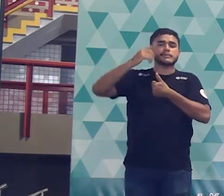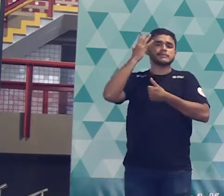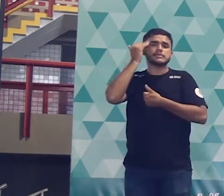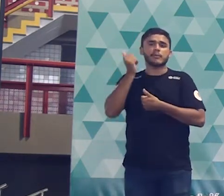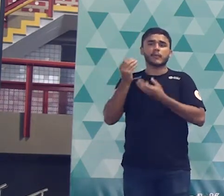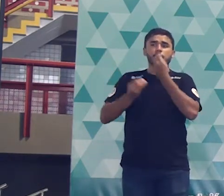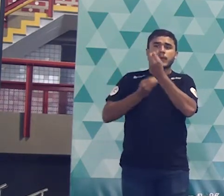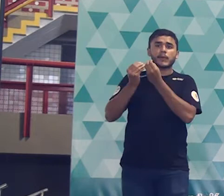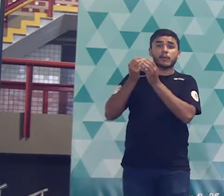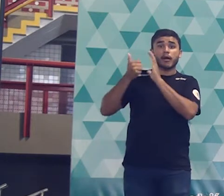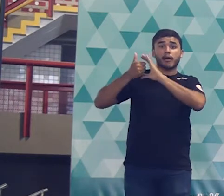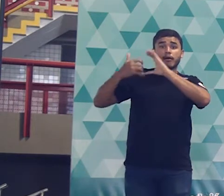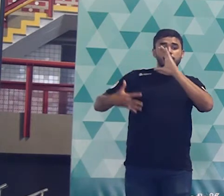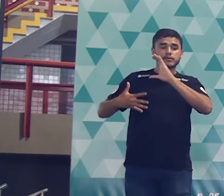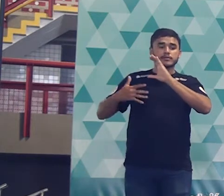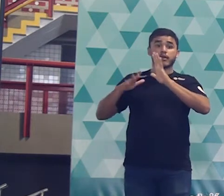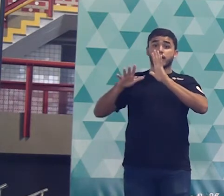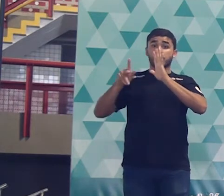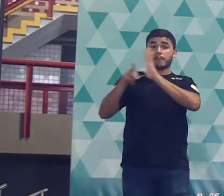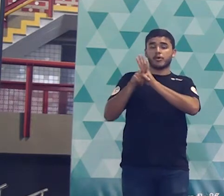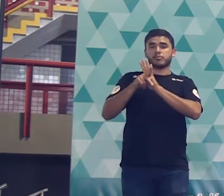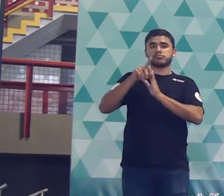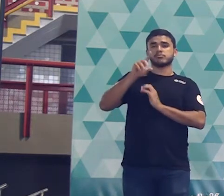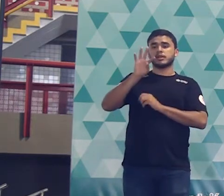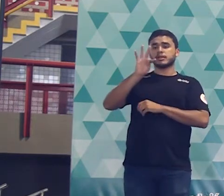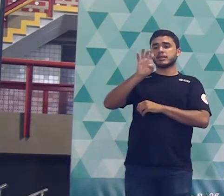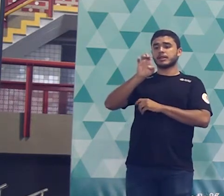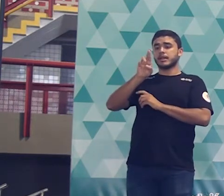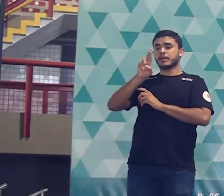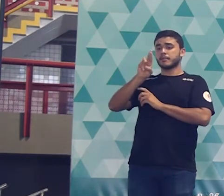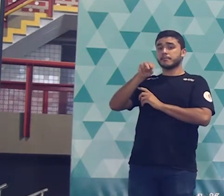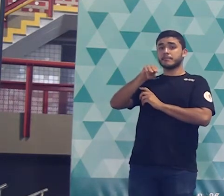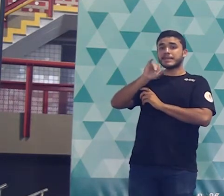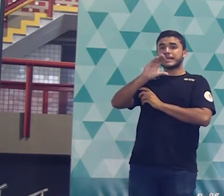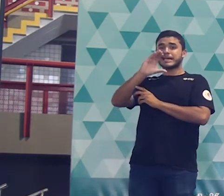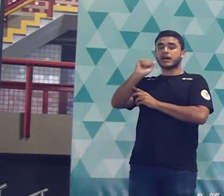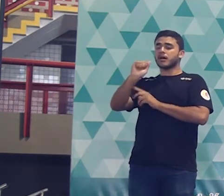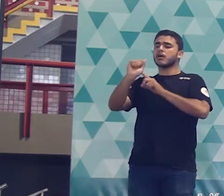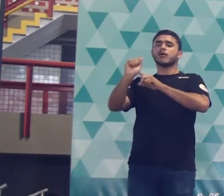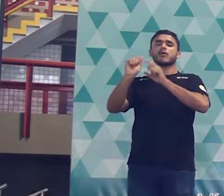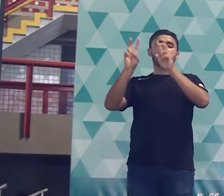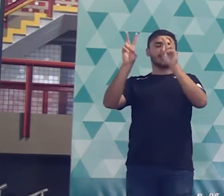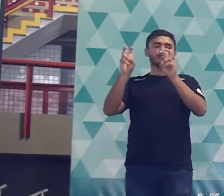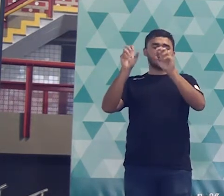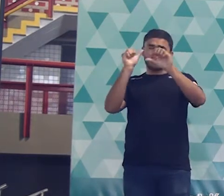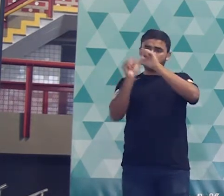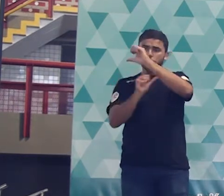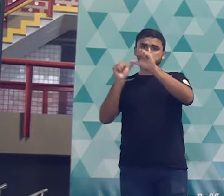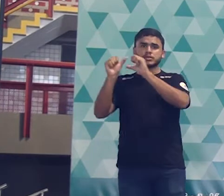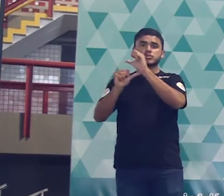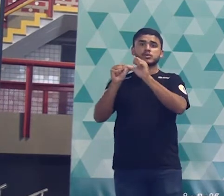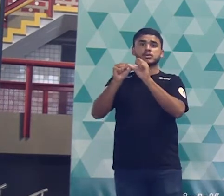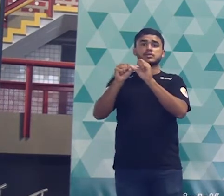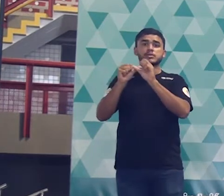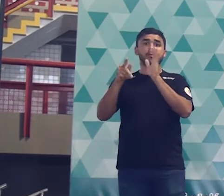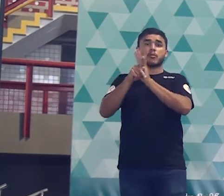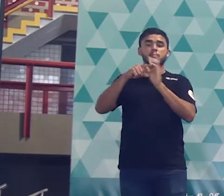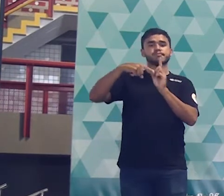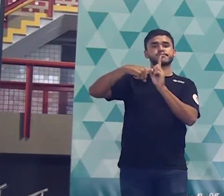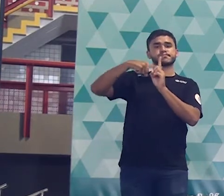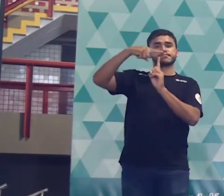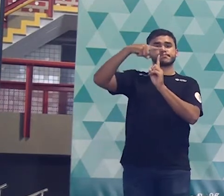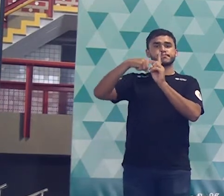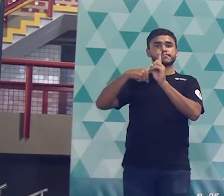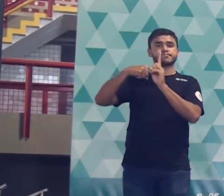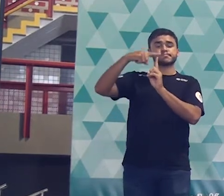é a parte da química que estuda a energia térmica, envolvida em reações, em transformações. Agora, quando a gente fala transformações, a